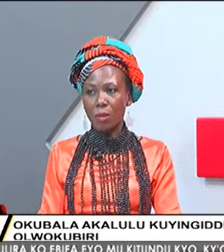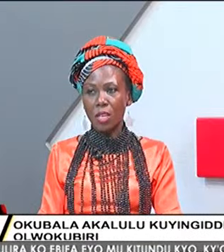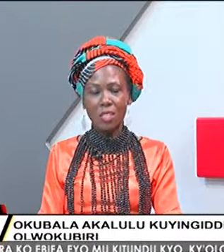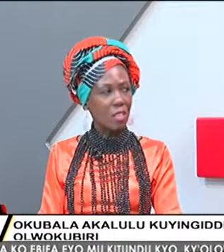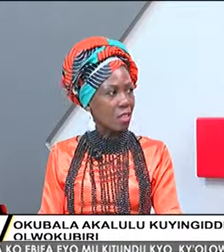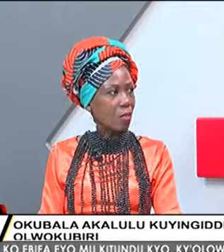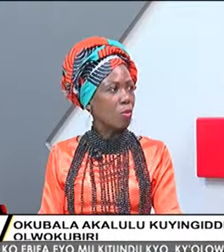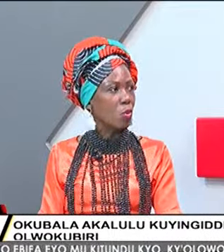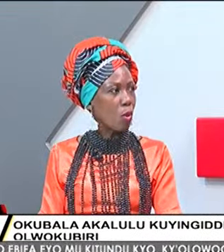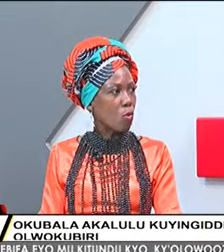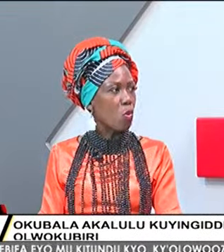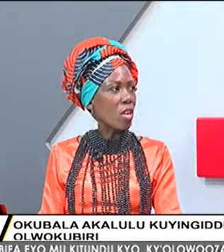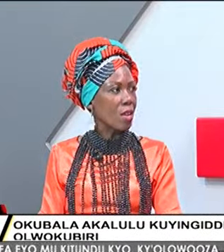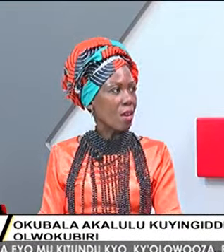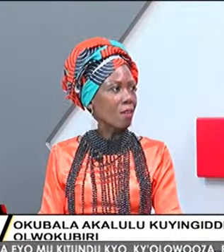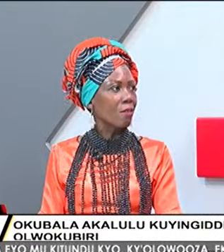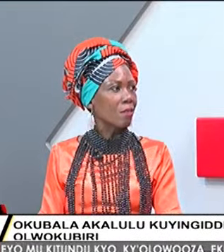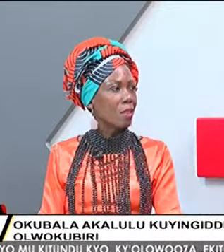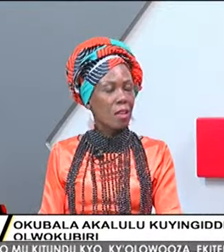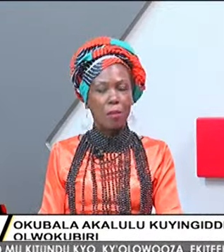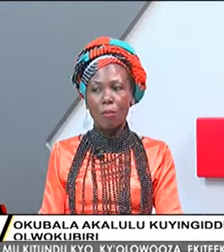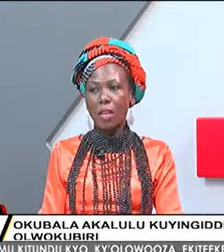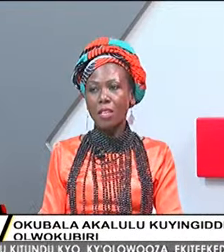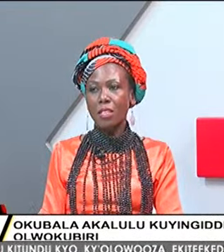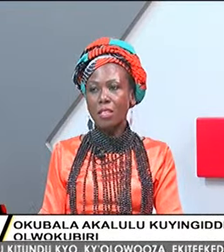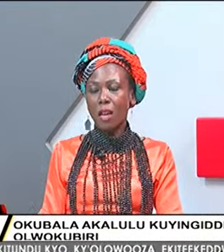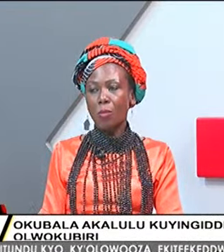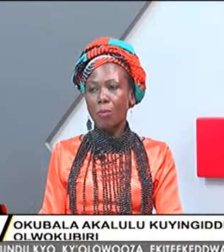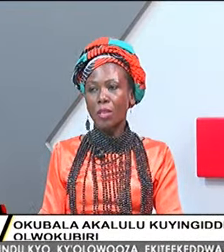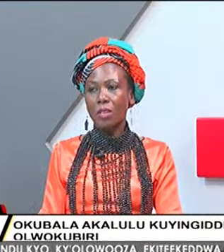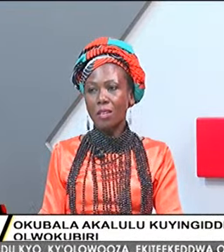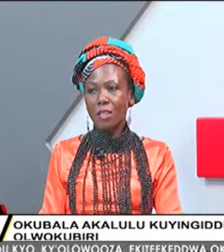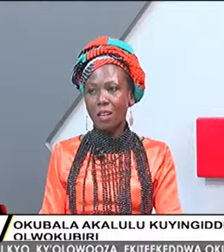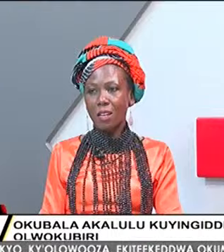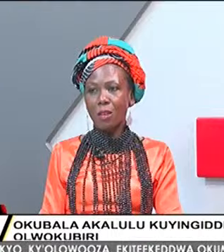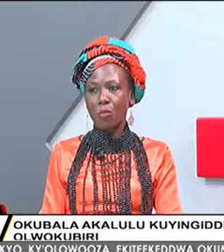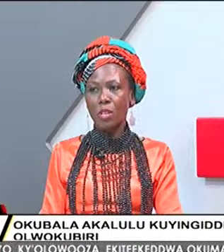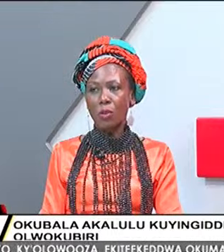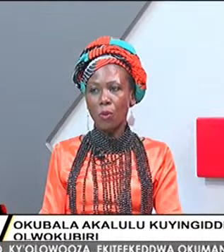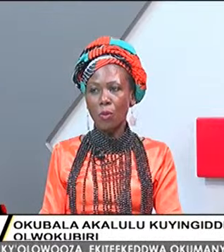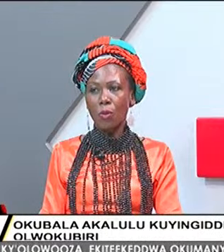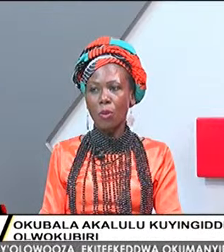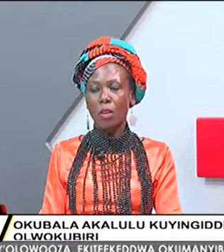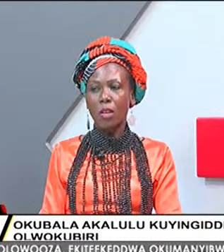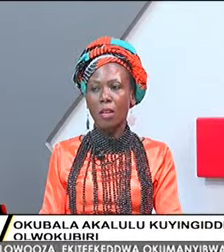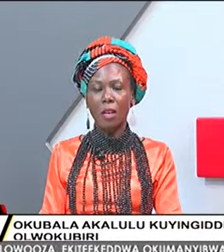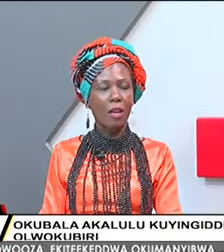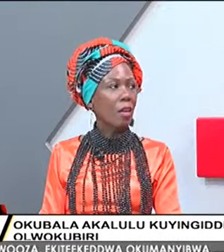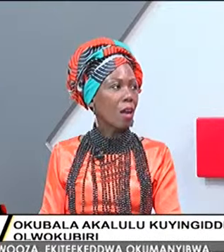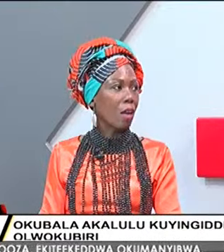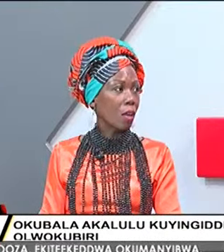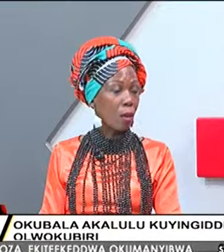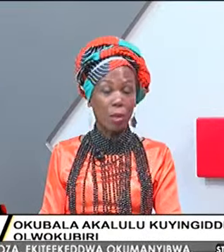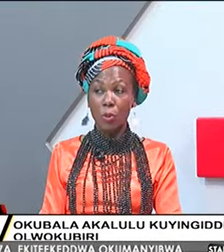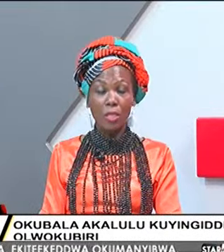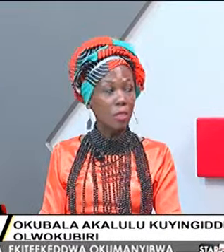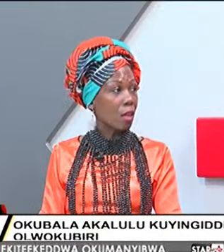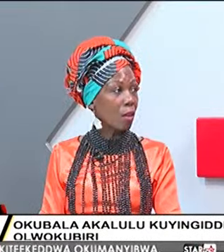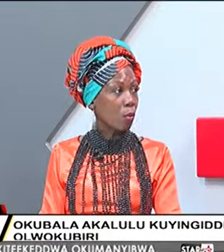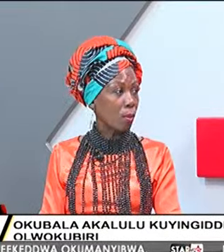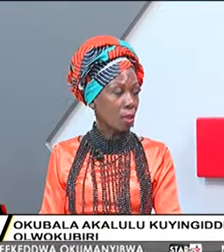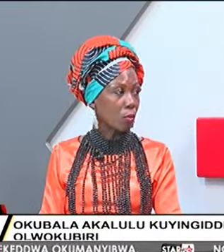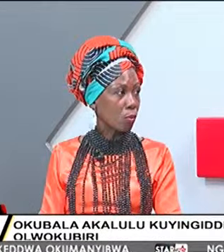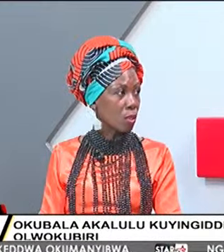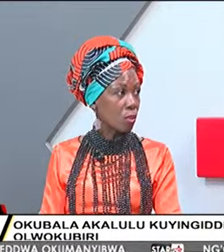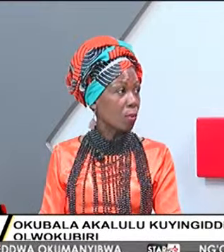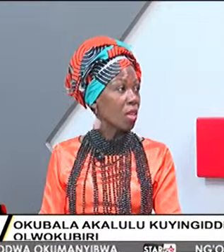naba agent buli wamu wonna ba agent ya baberera ddala ne bwino nga abalondesa oba